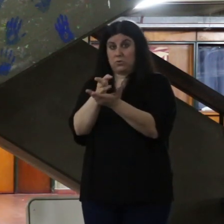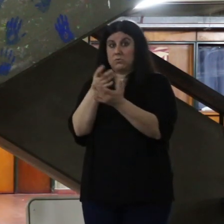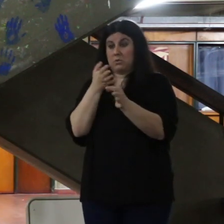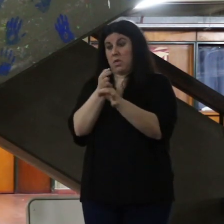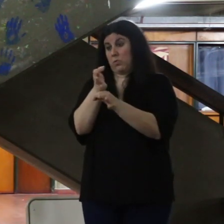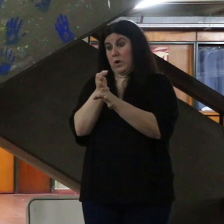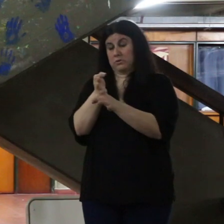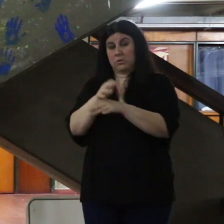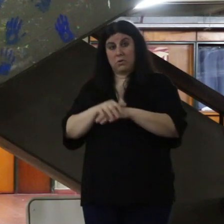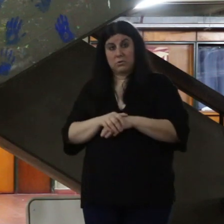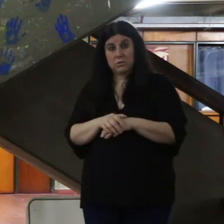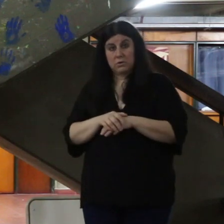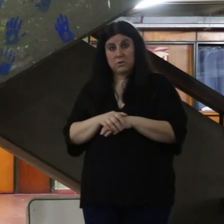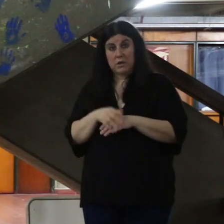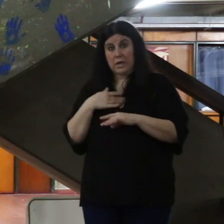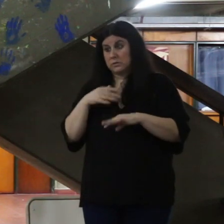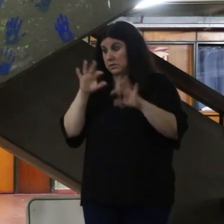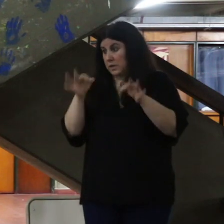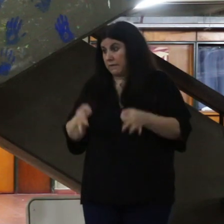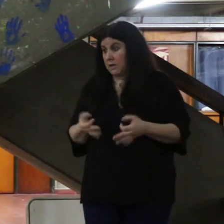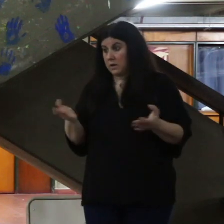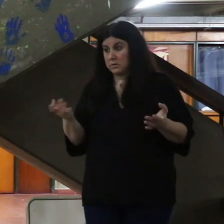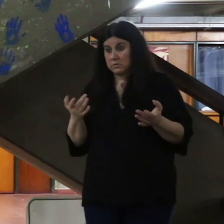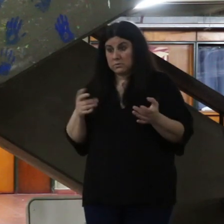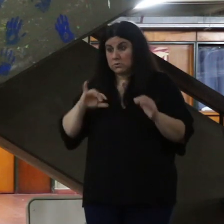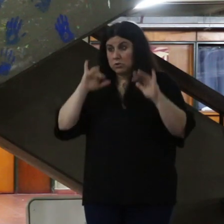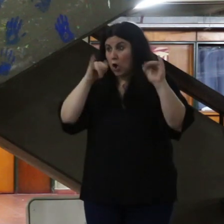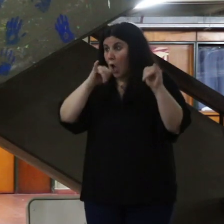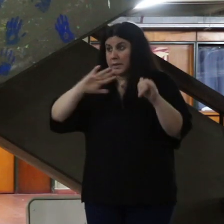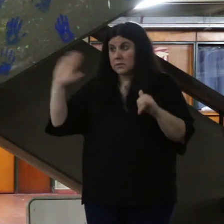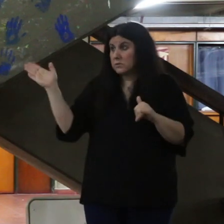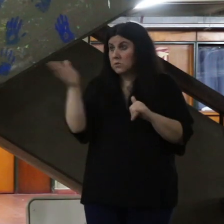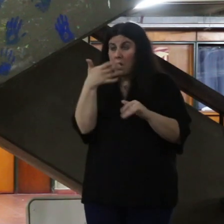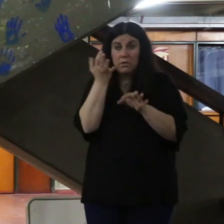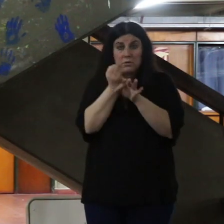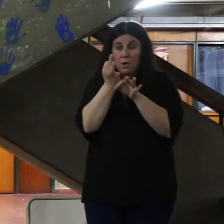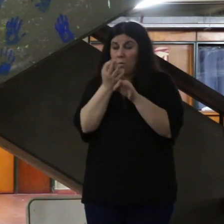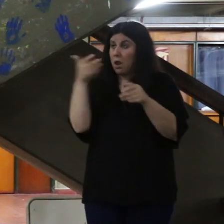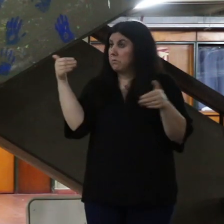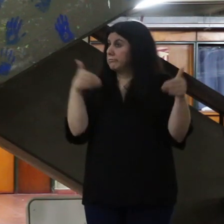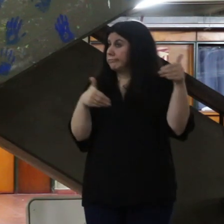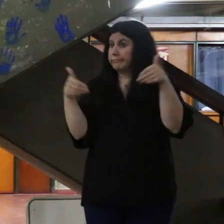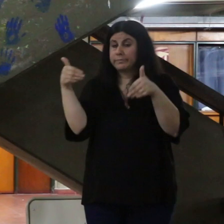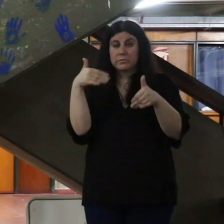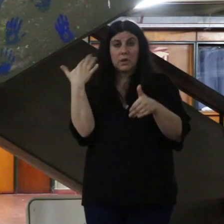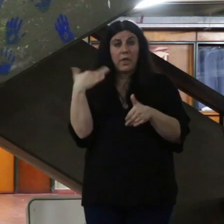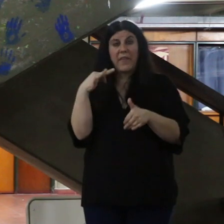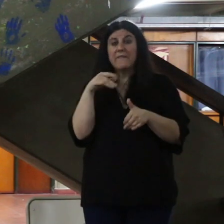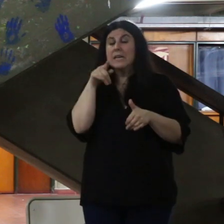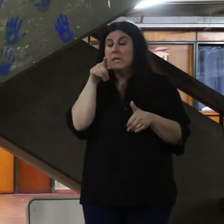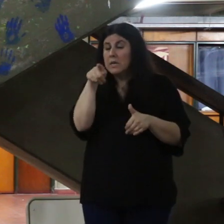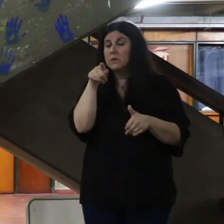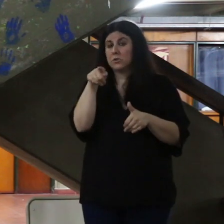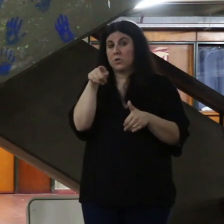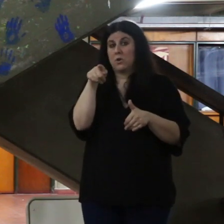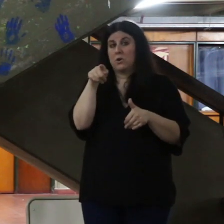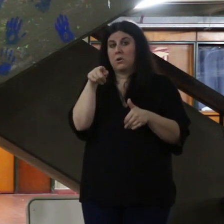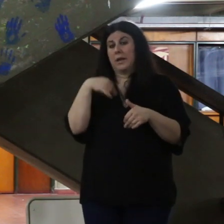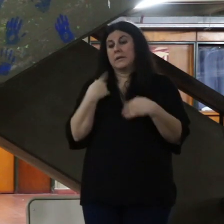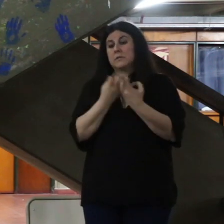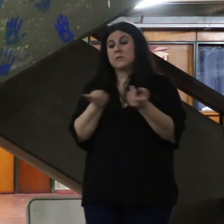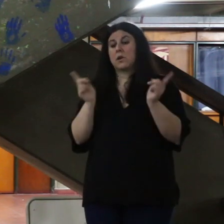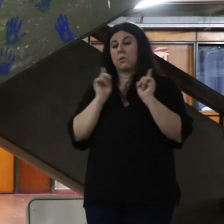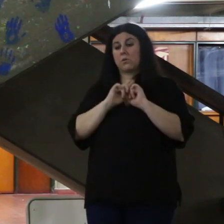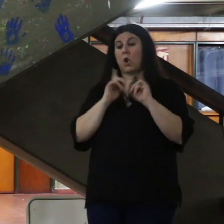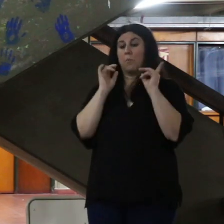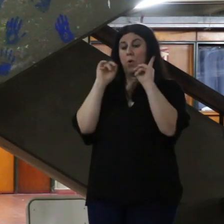posición a favor de que todos los pibes y pibas estén en la escuela. Y esa posición la tenemos que tomar en la sala de maestros con